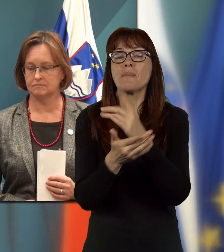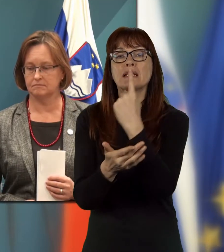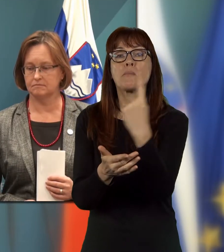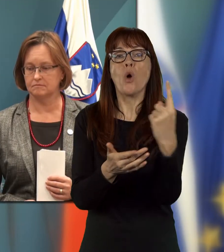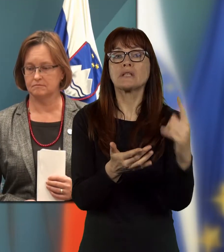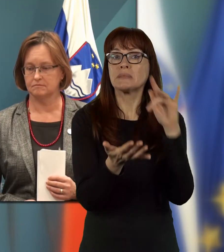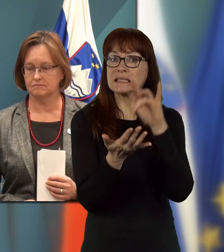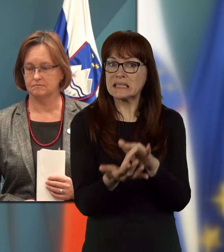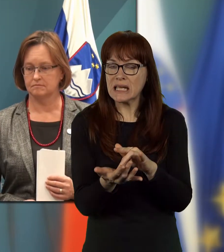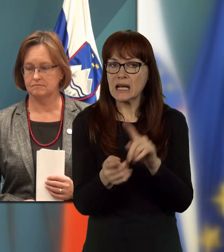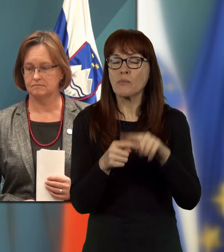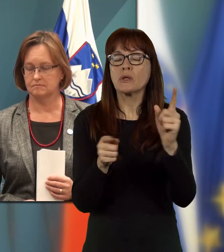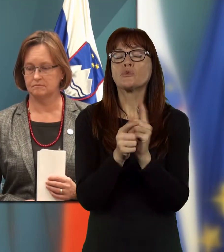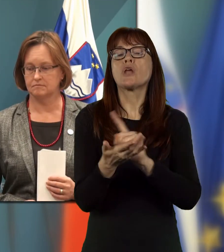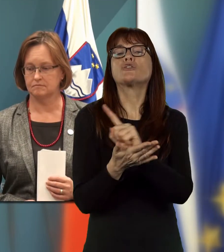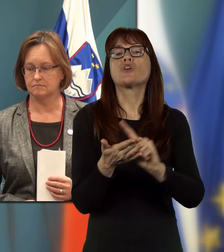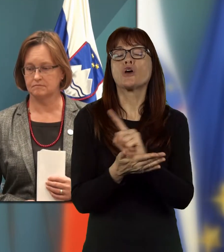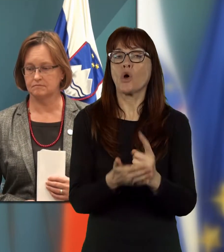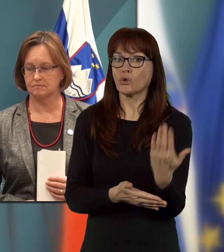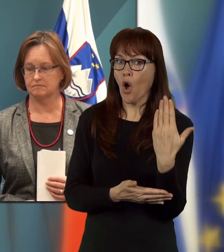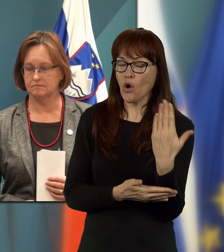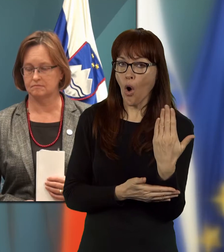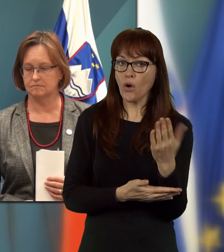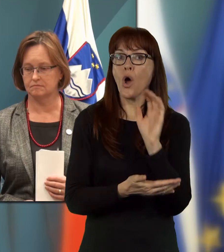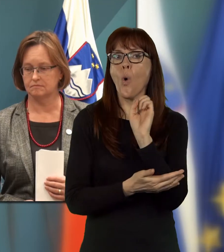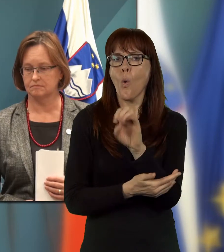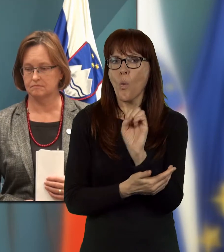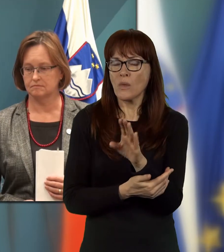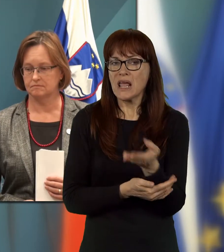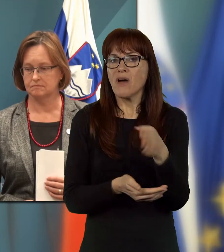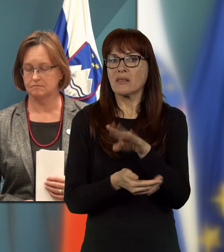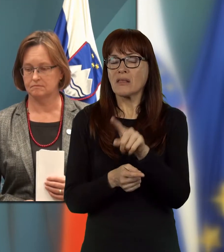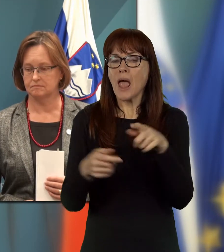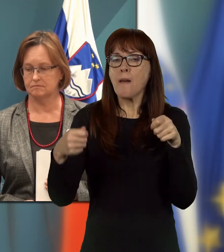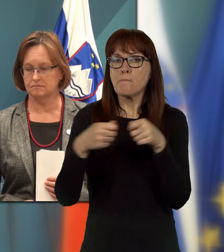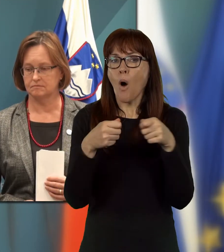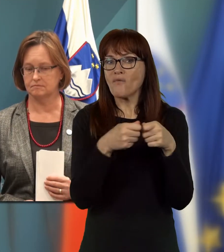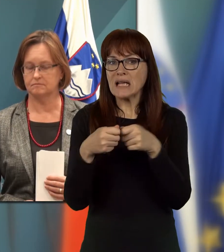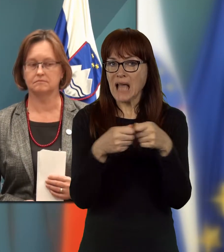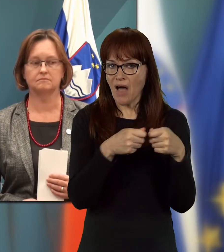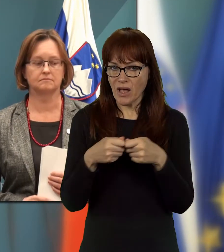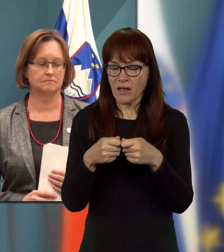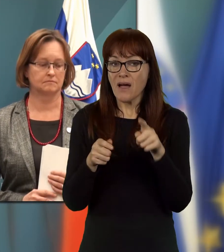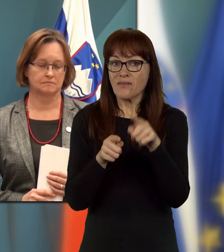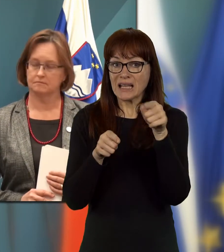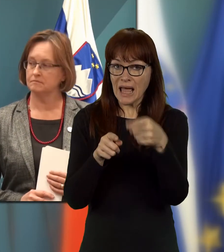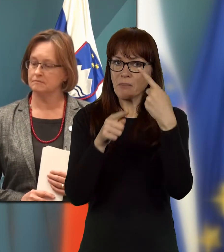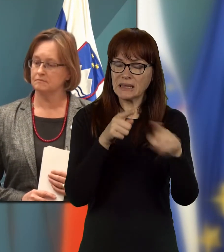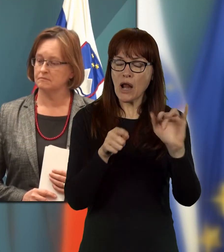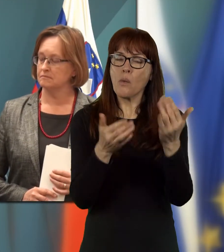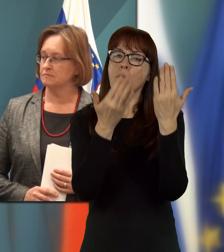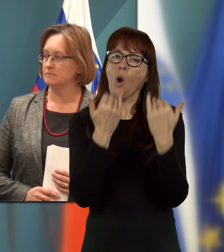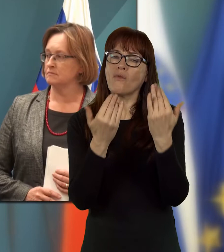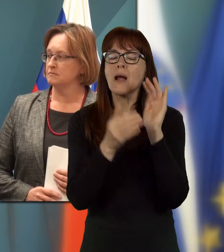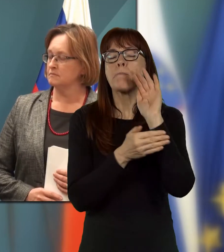posameznimi cilji in pa potem tudi časovni rok vpliva na te povezave. In v tem